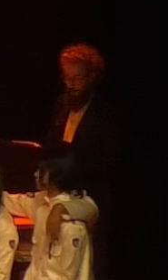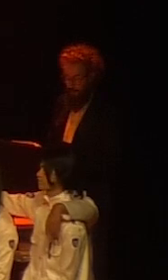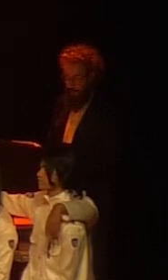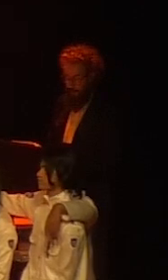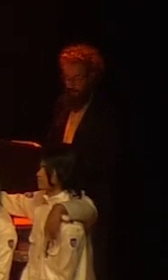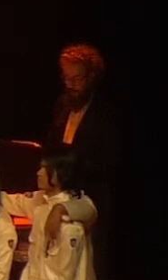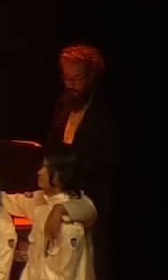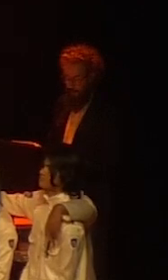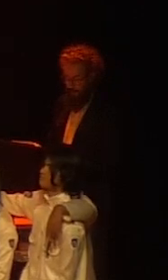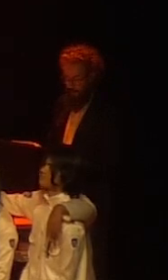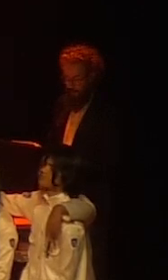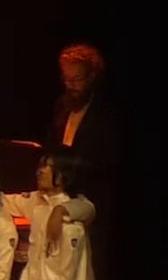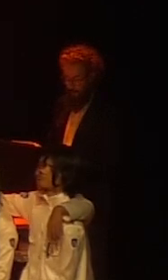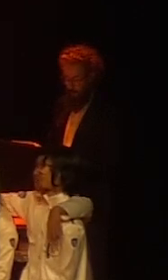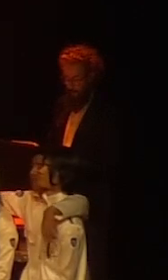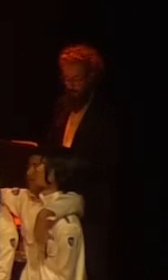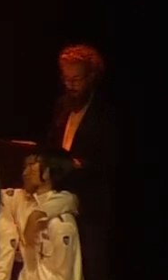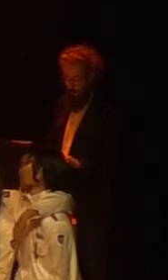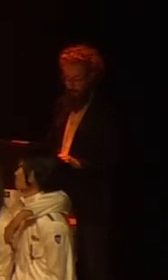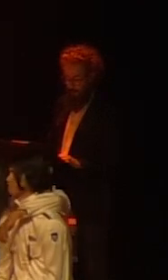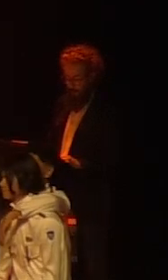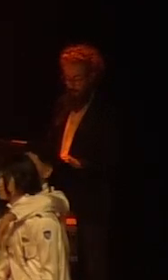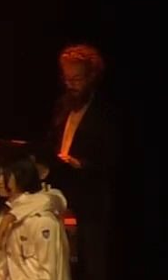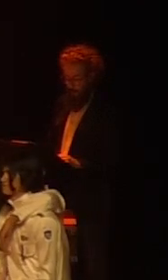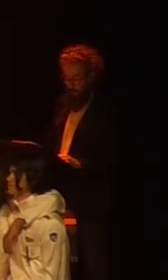Assim? Isso, bem assim.